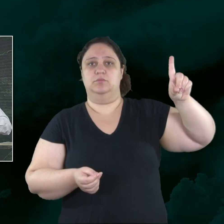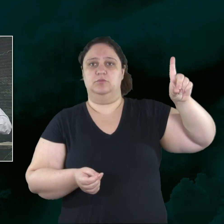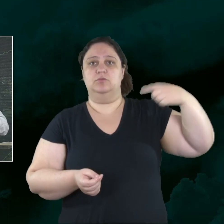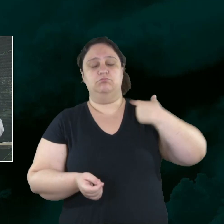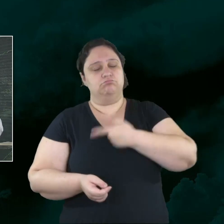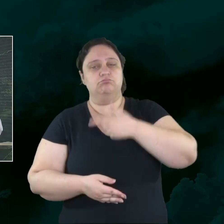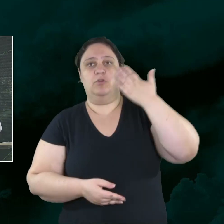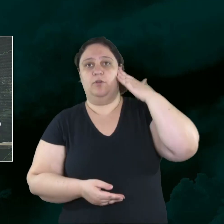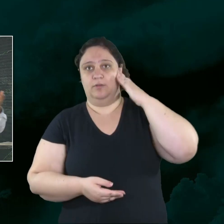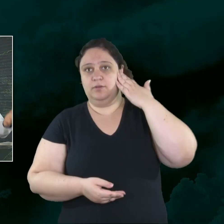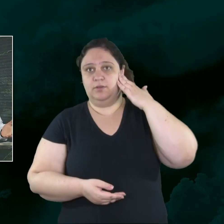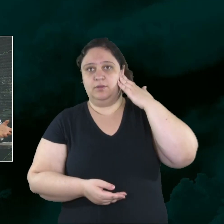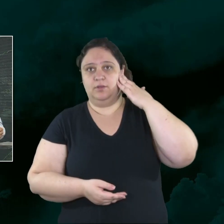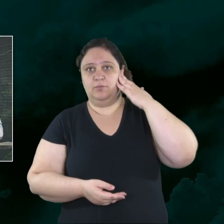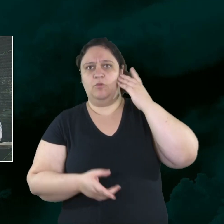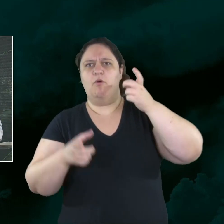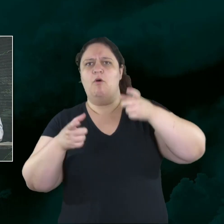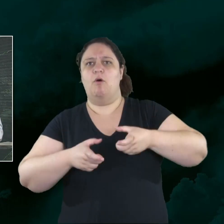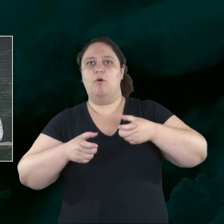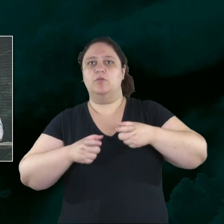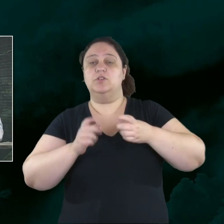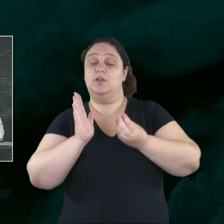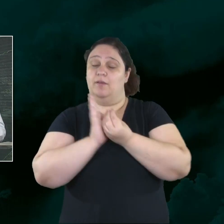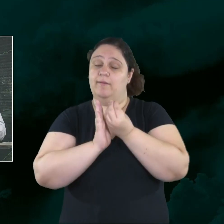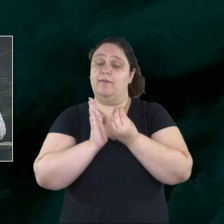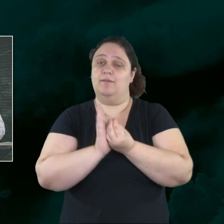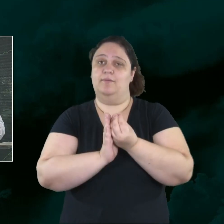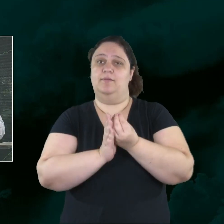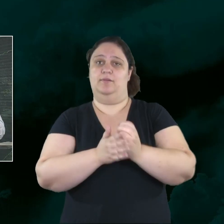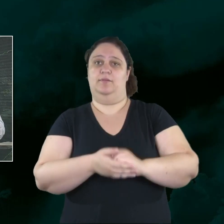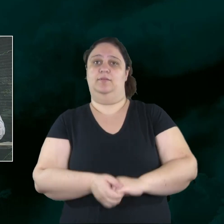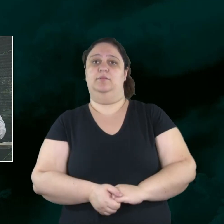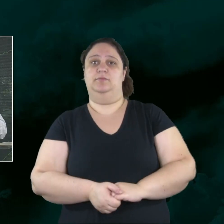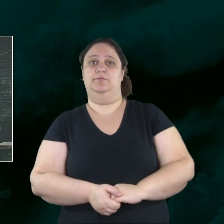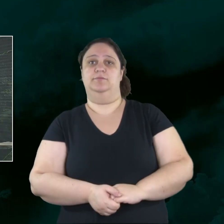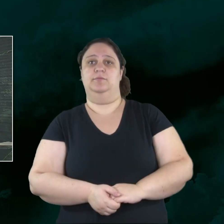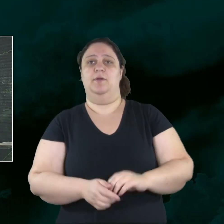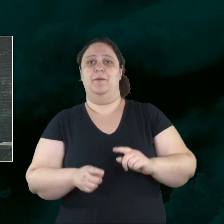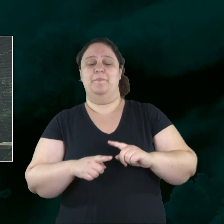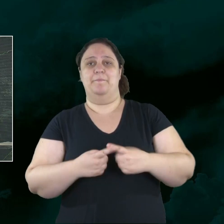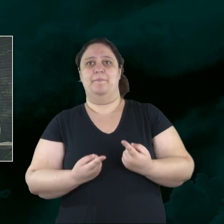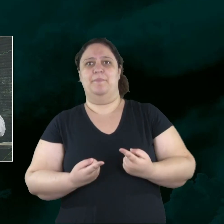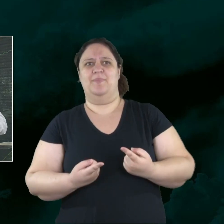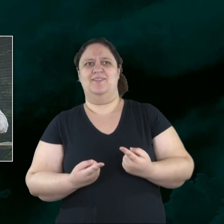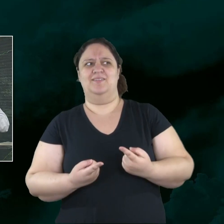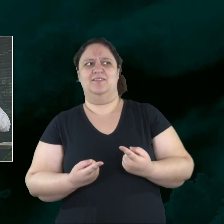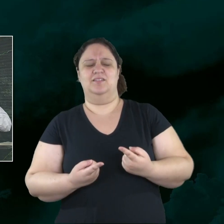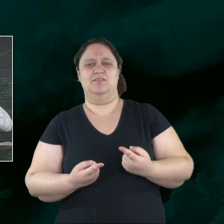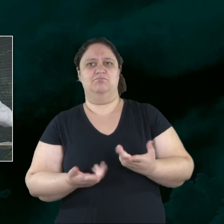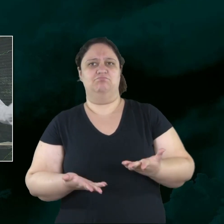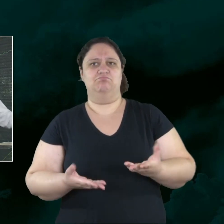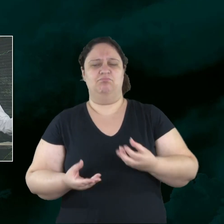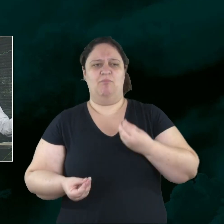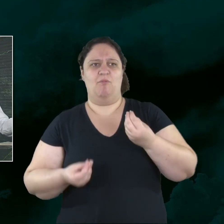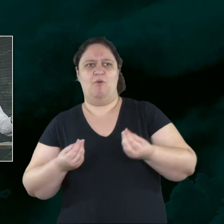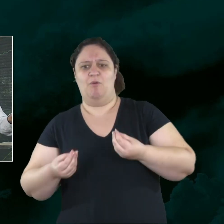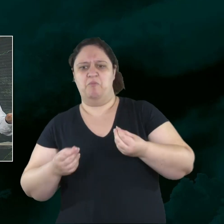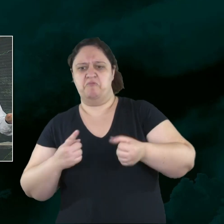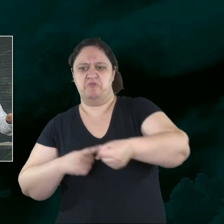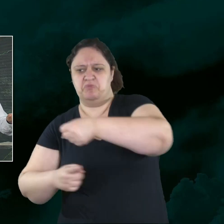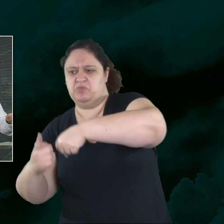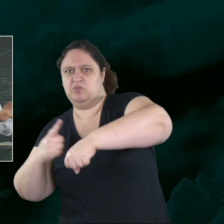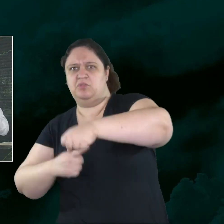tem sua eficácia na igreja. Mas que isso tem a ver com a